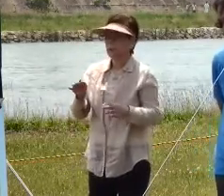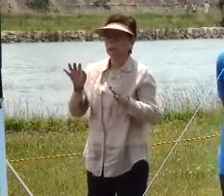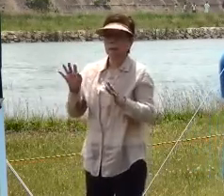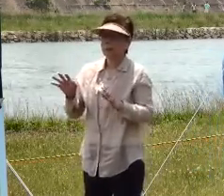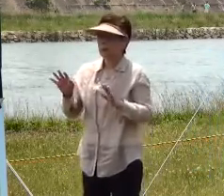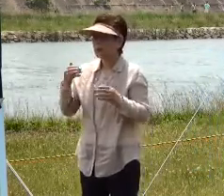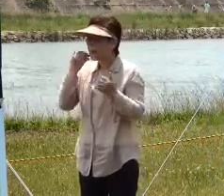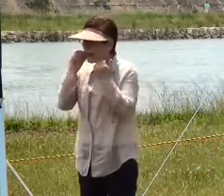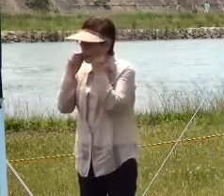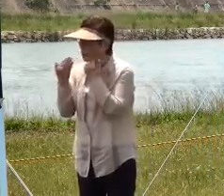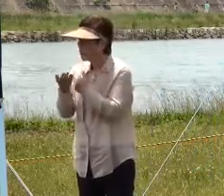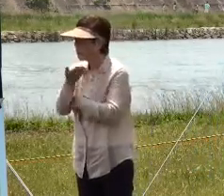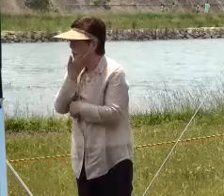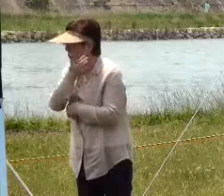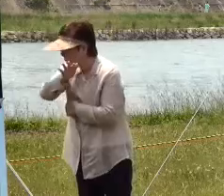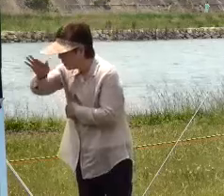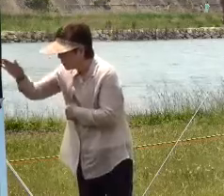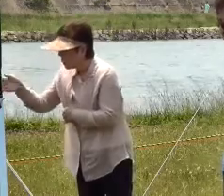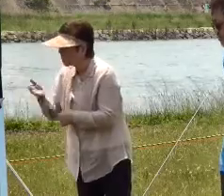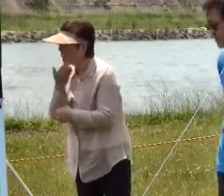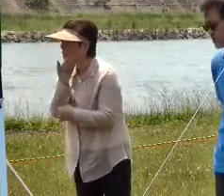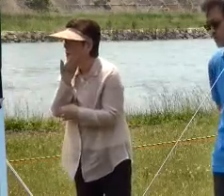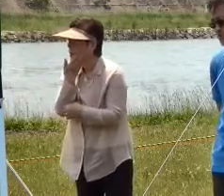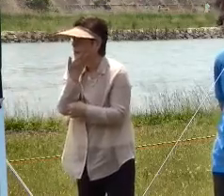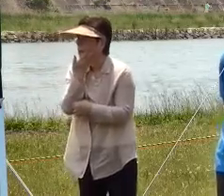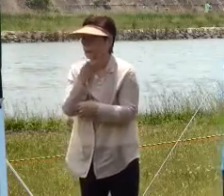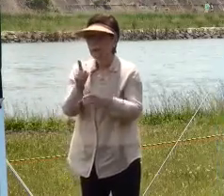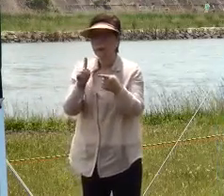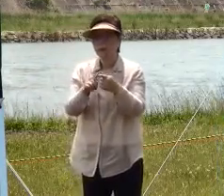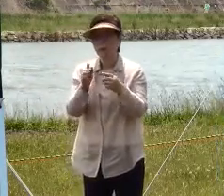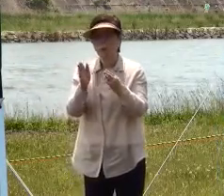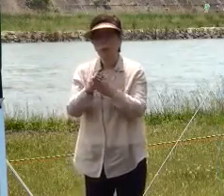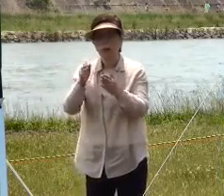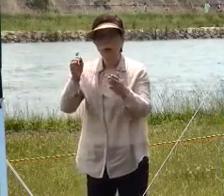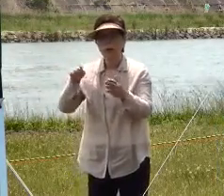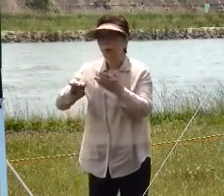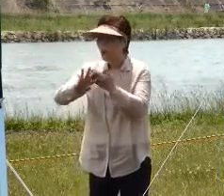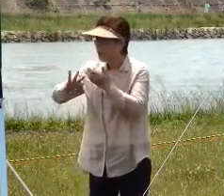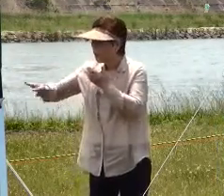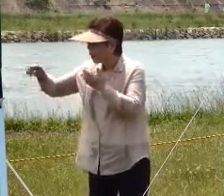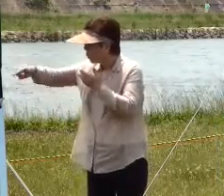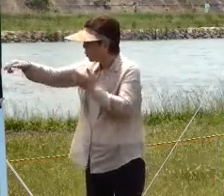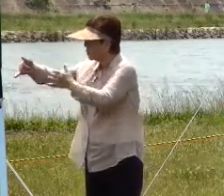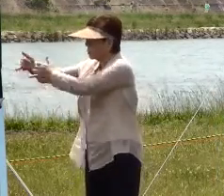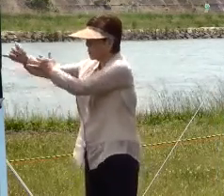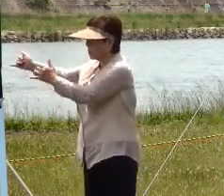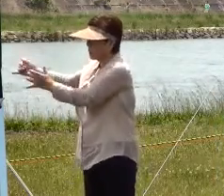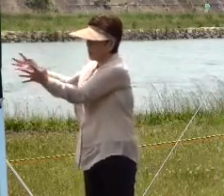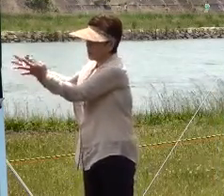。でも教会の外にはそういう人たちがたくさんいると思います。